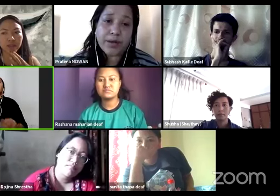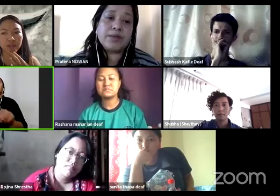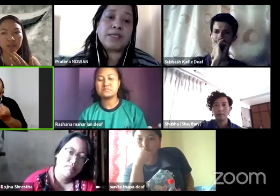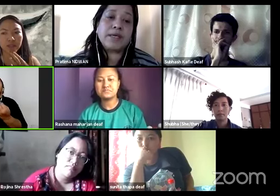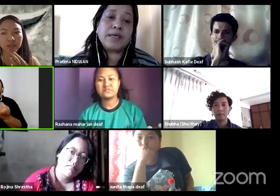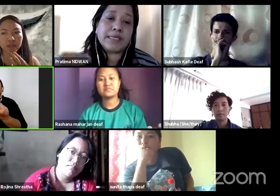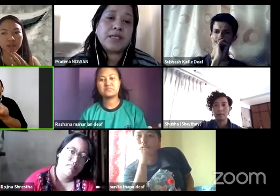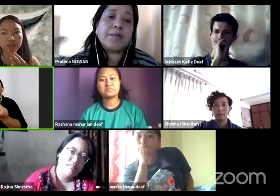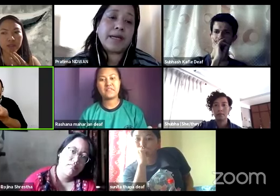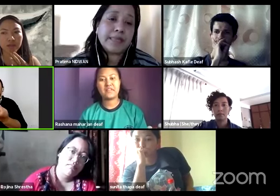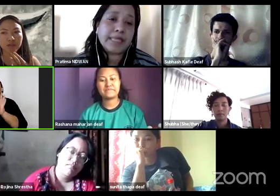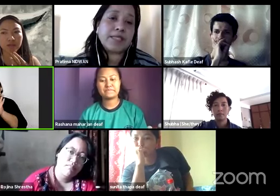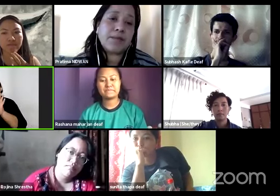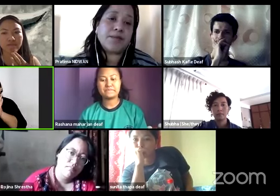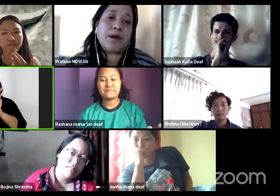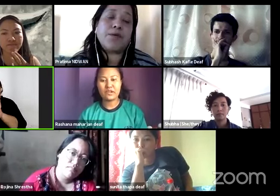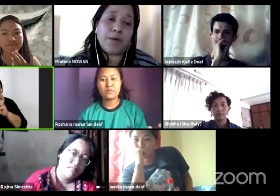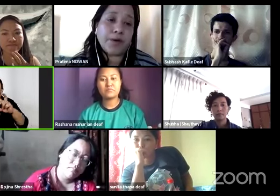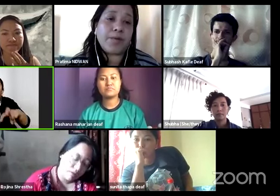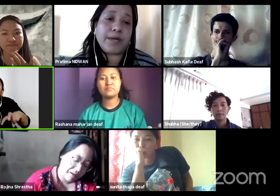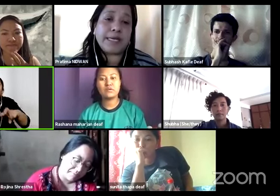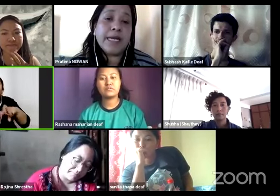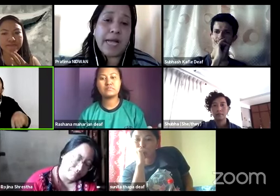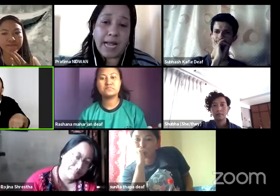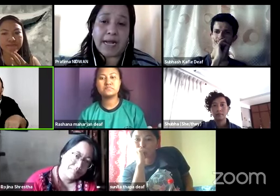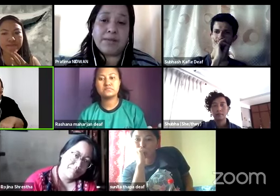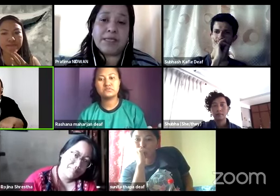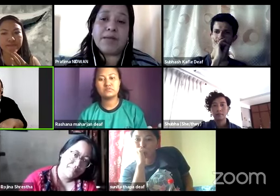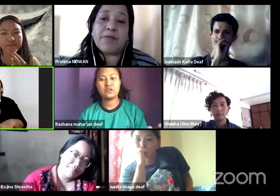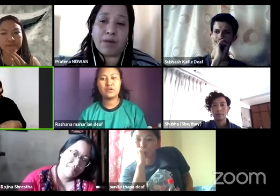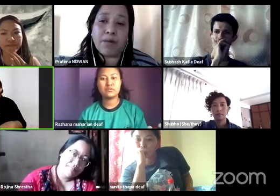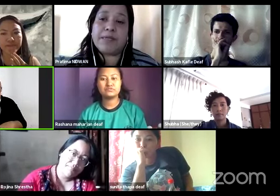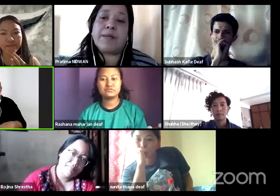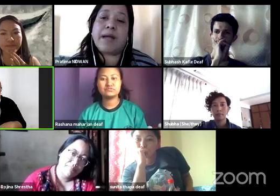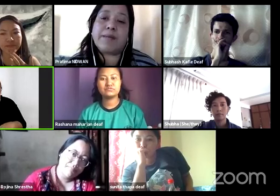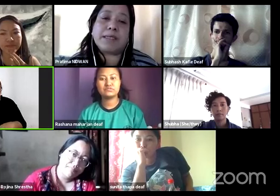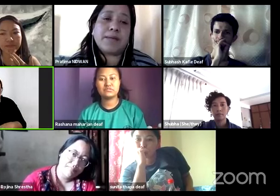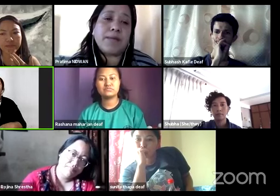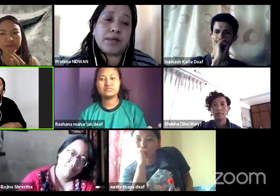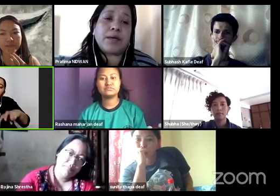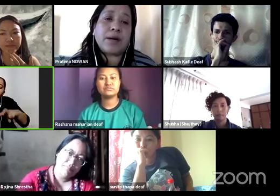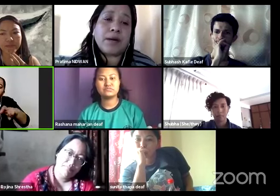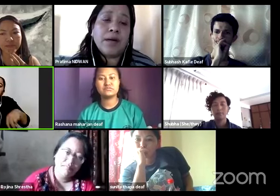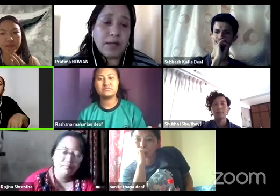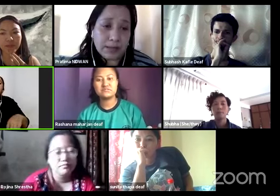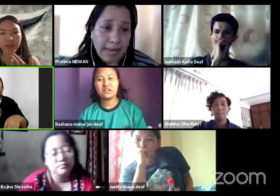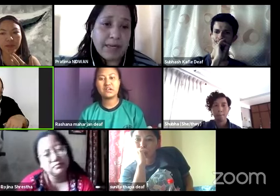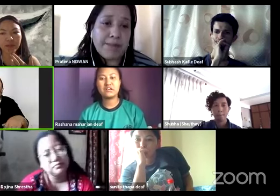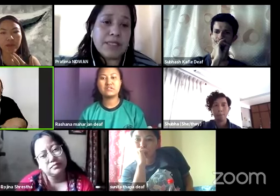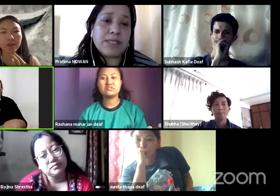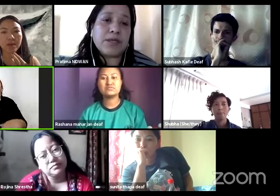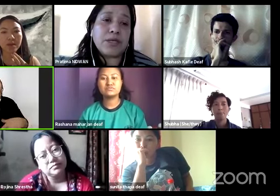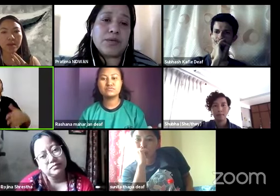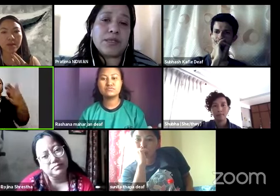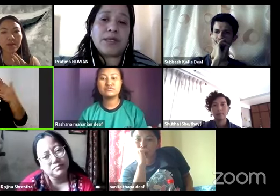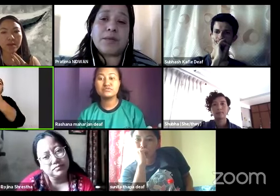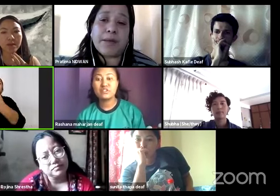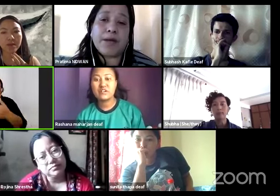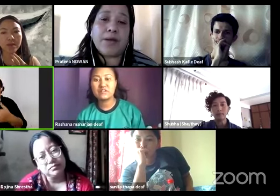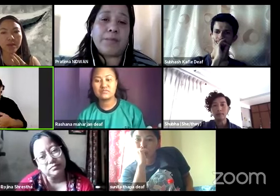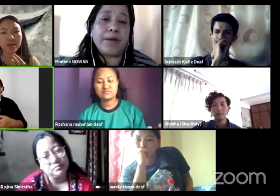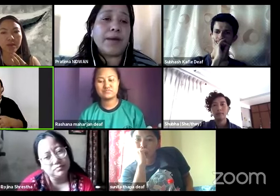यो गरेको स्टडीलाई चाहिँ तपाईँहरूले त्यहाँसम्म पुर्याउनु भयो भने चाहिँ आगामी दिनमा थप यसबारेमा चाहिँ बहस गर्न हामीलाई पनि सजिलो